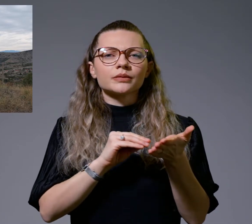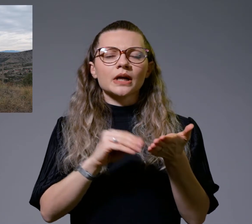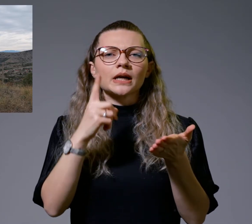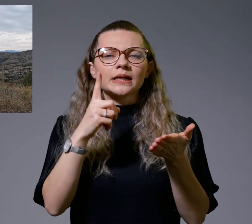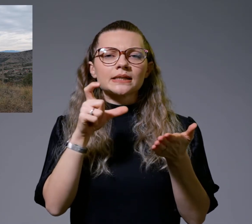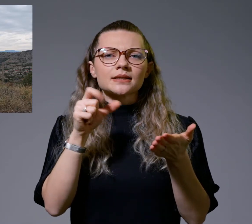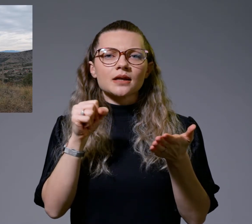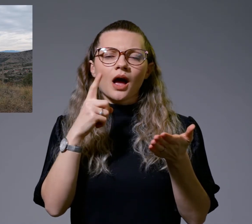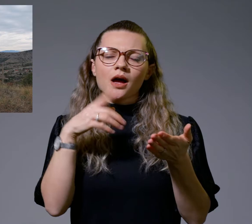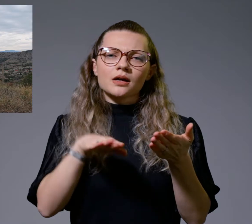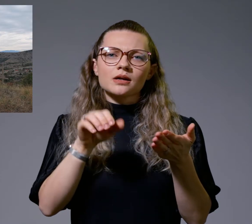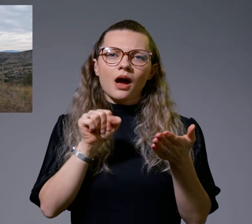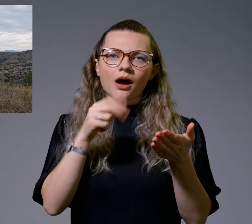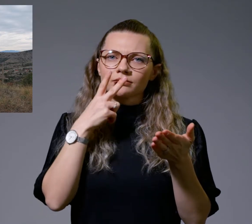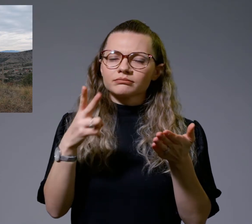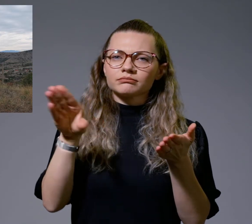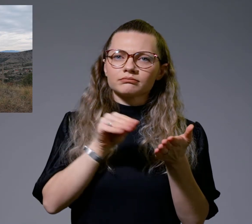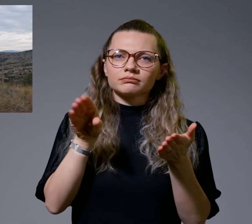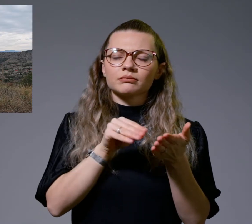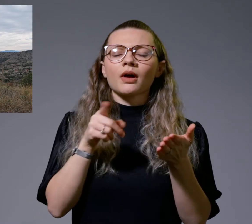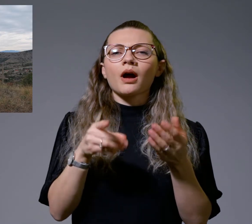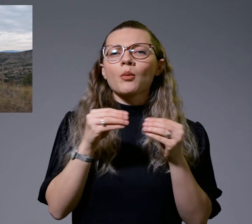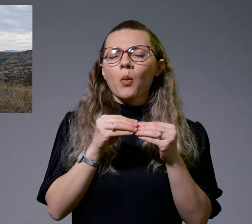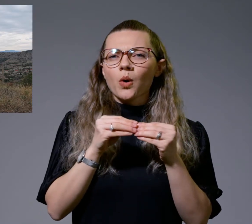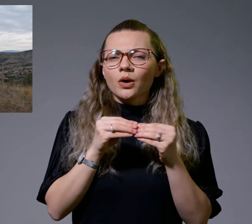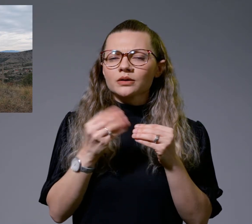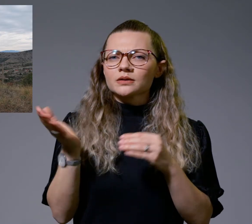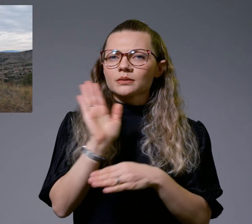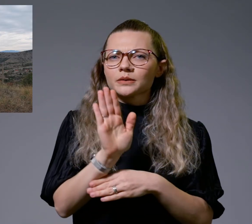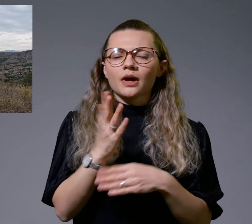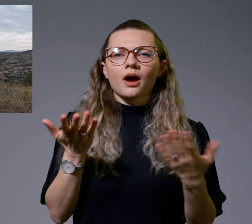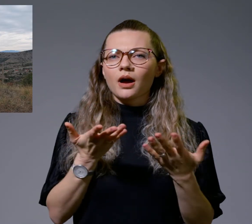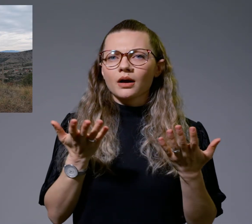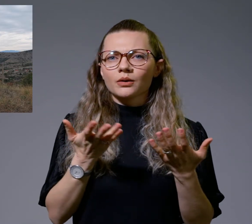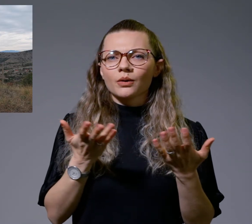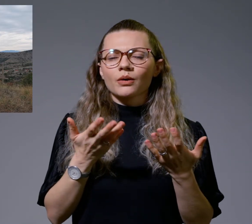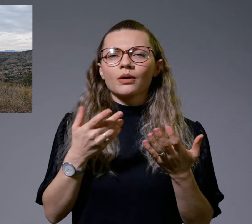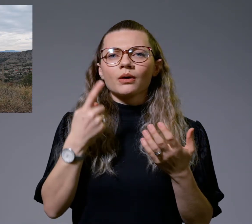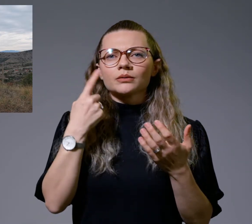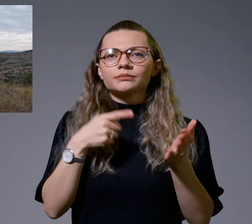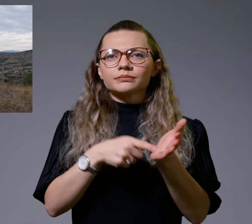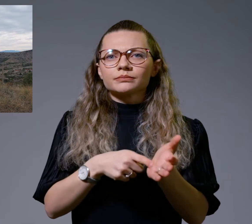Исаија, според кој Богородица се представува како отелотворение на